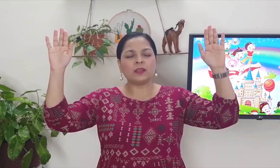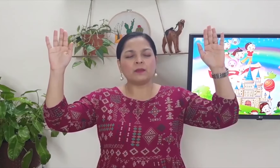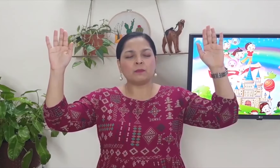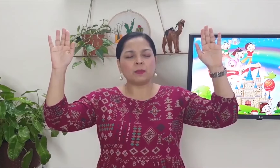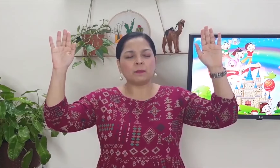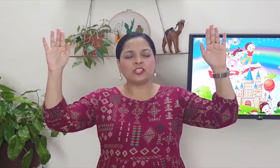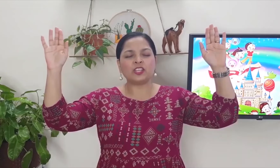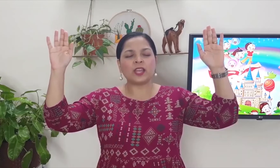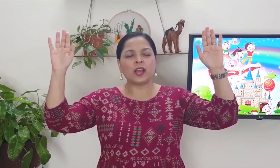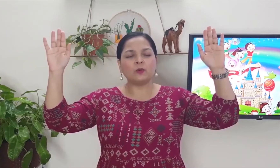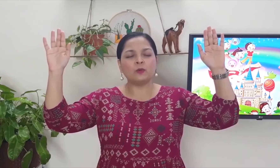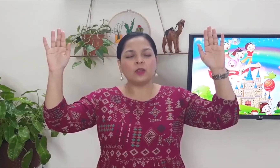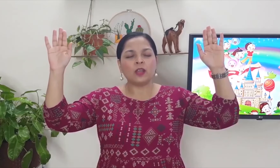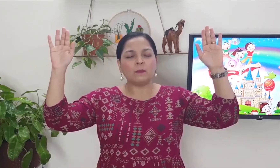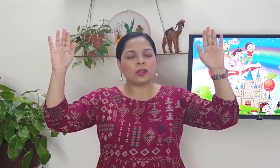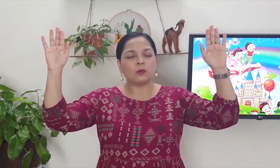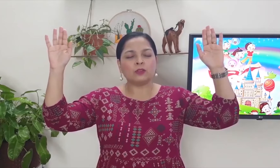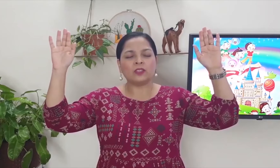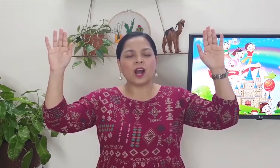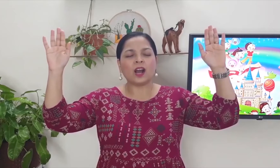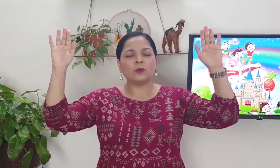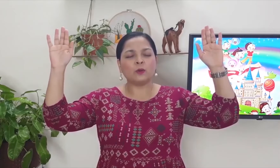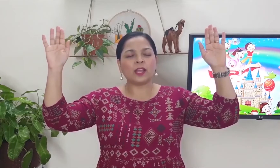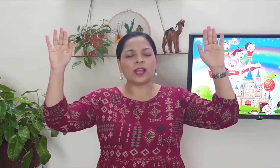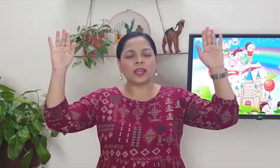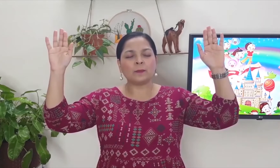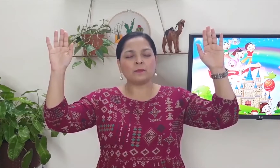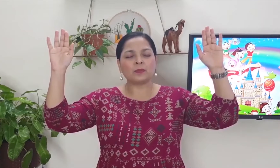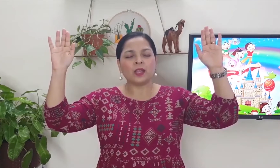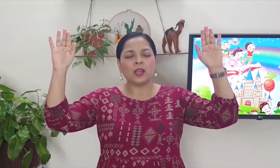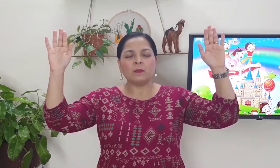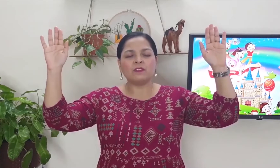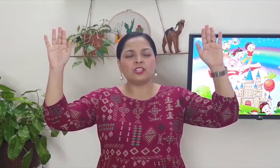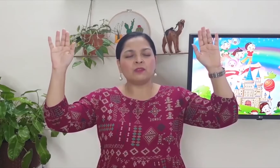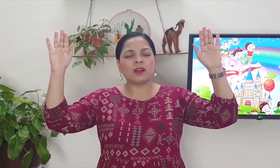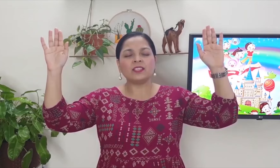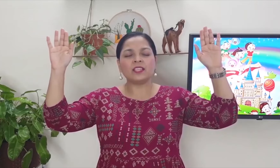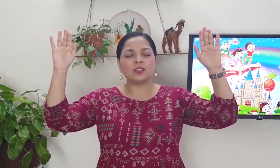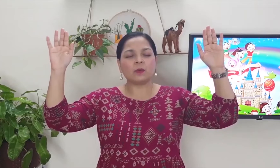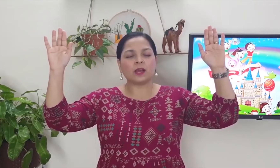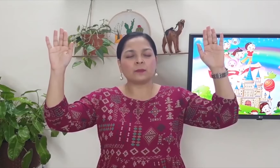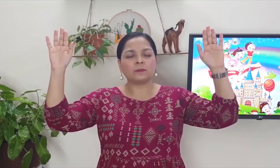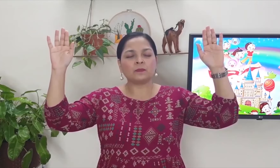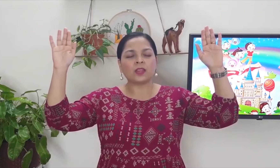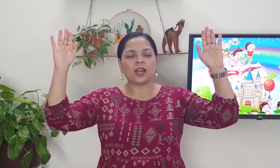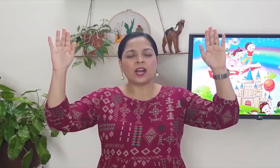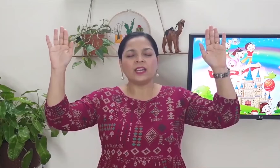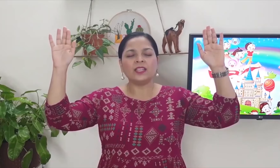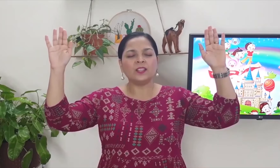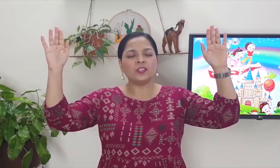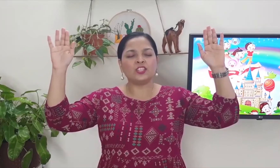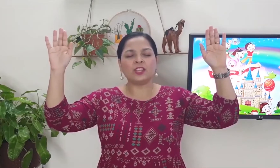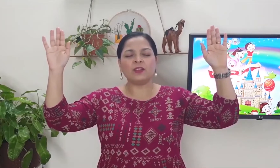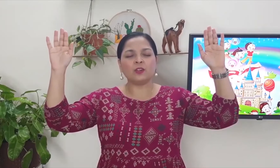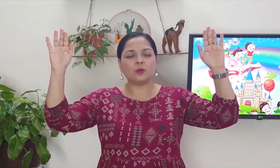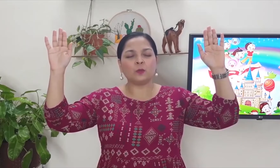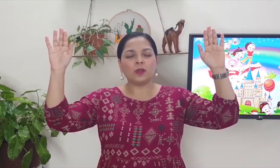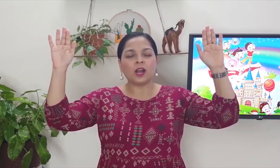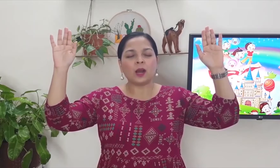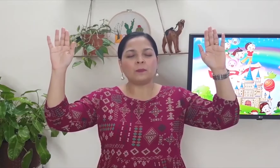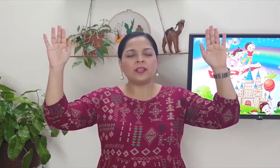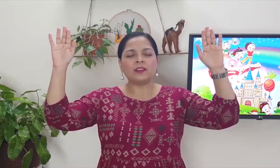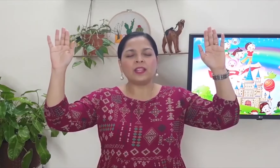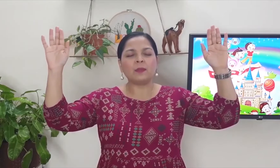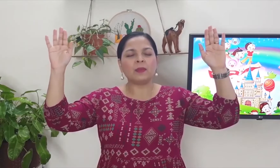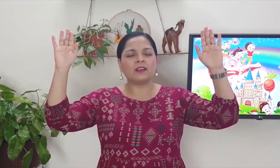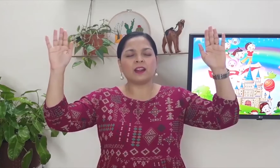मेरो विश्वासको साथमा अनन्त जीवनलाई मेरो हृदयमा म स्वीकार गर्दछु। आजदेखि म